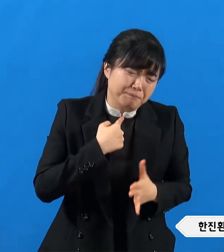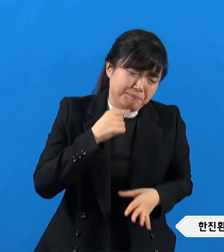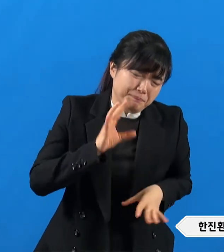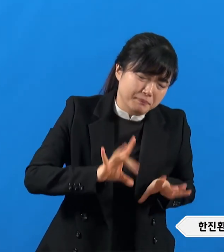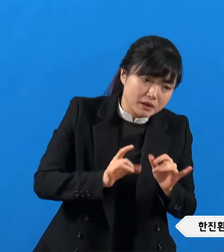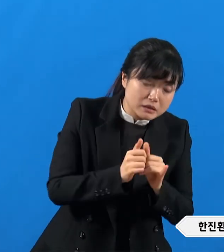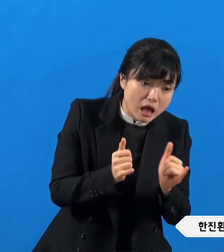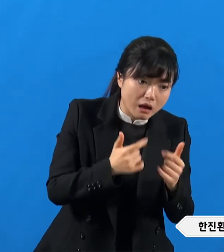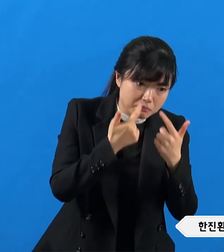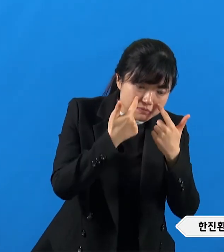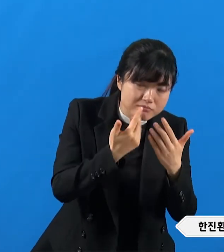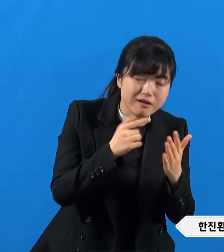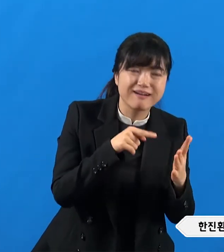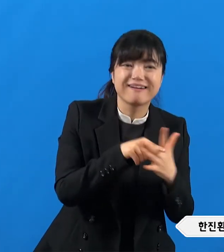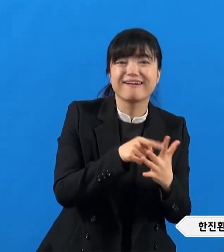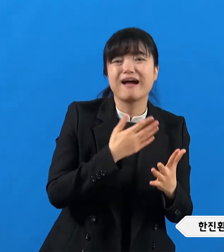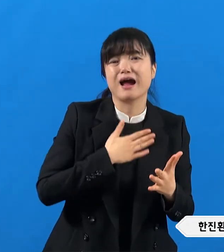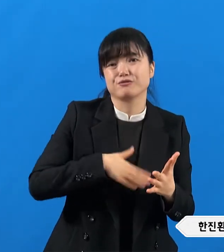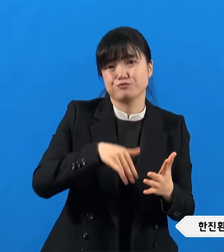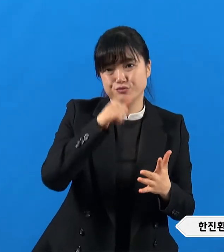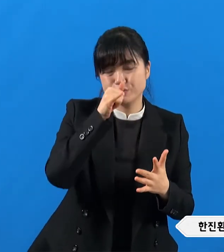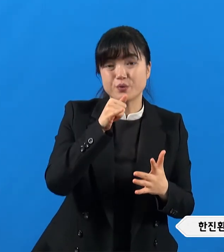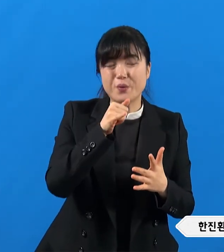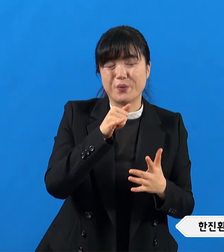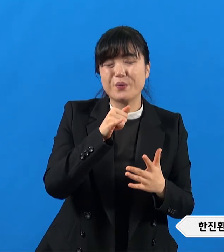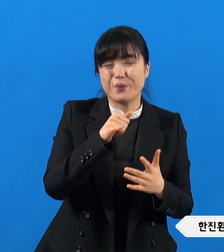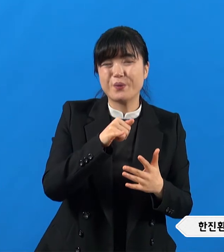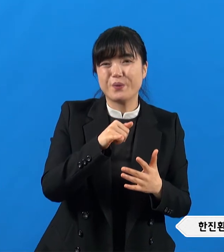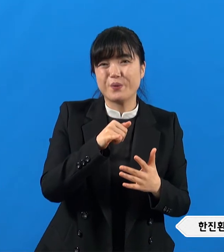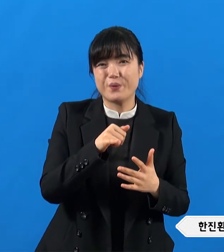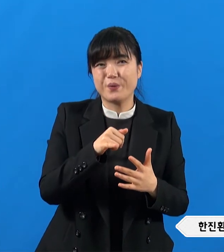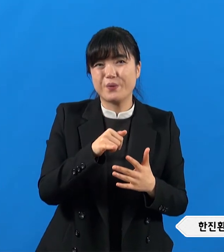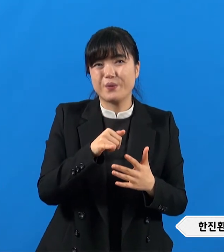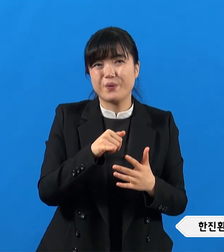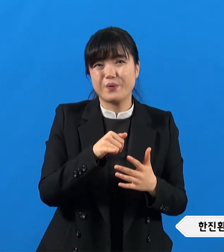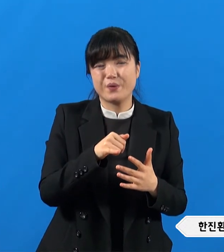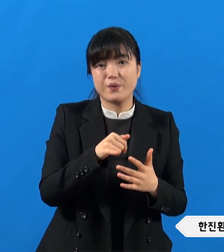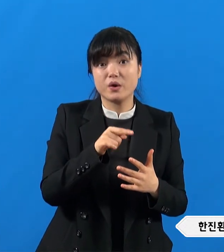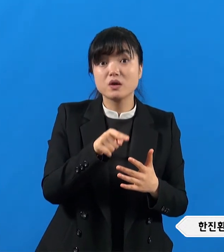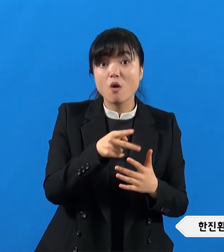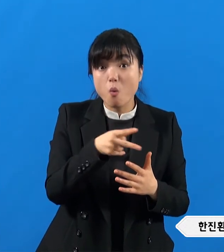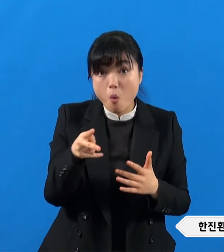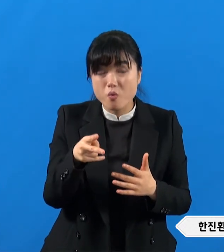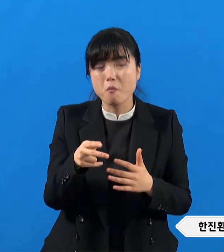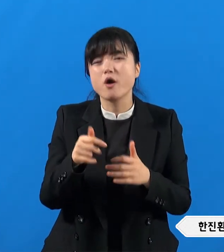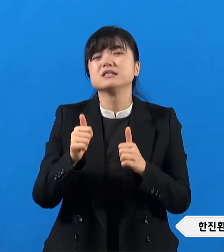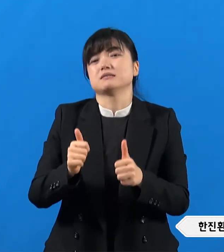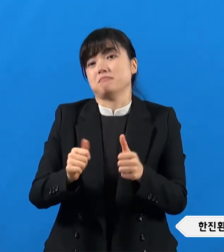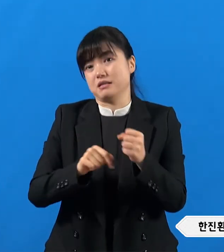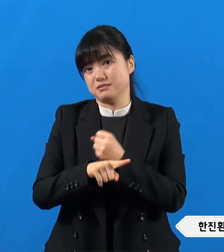수 있도록 그렇게 감추어져 계신다. 그 벌써 심판이죠.